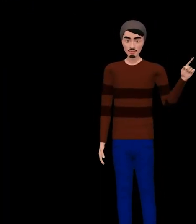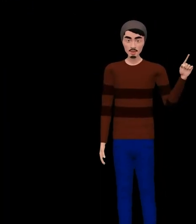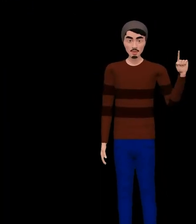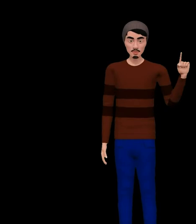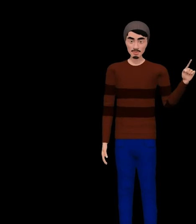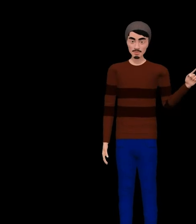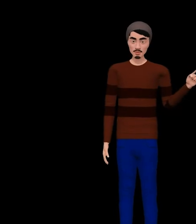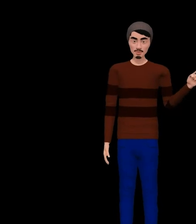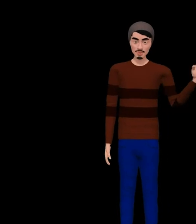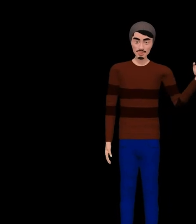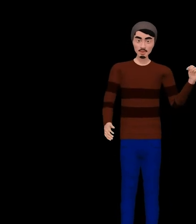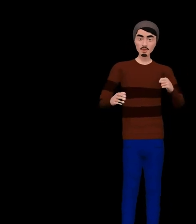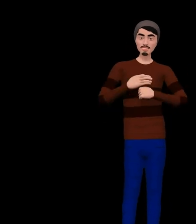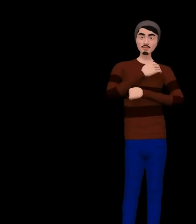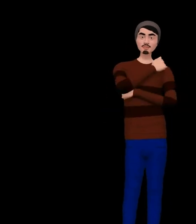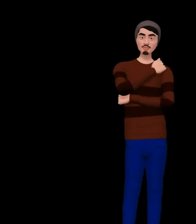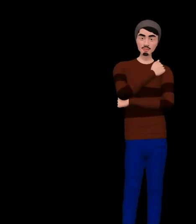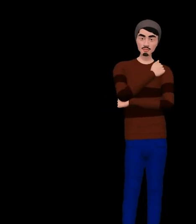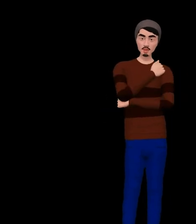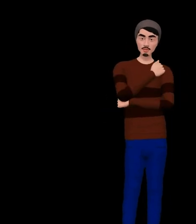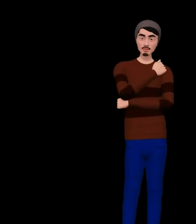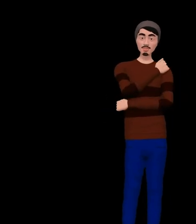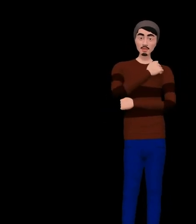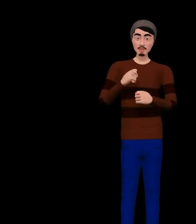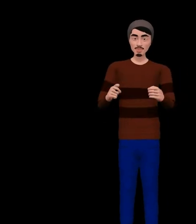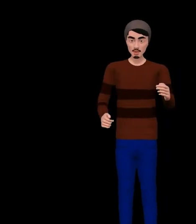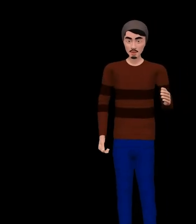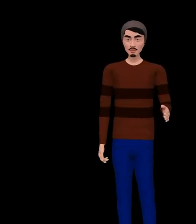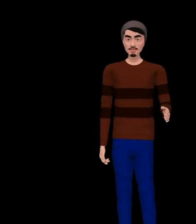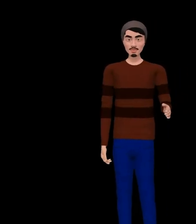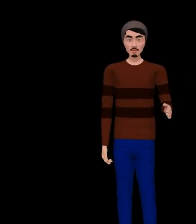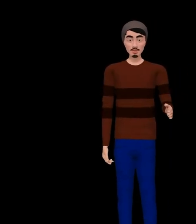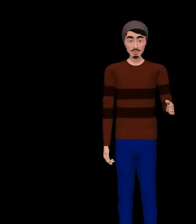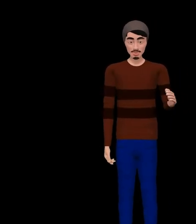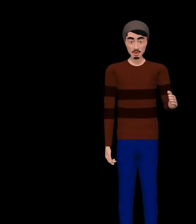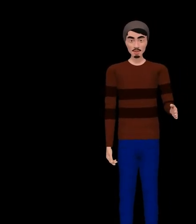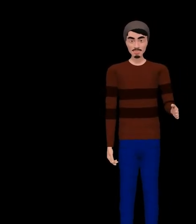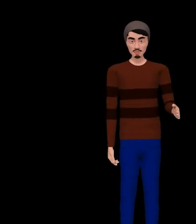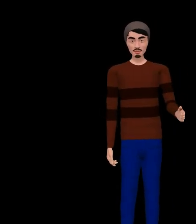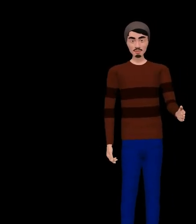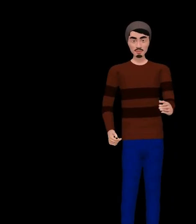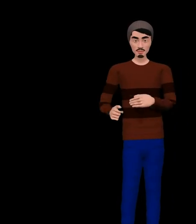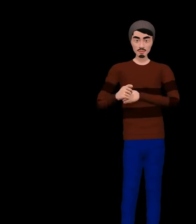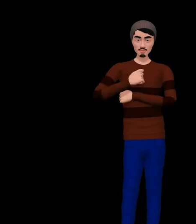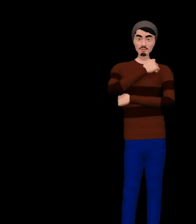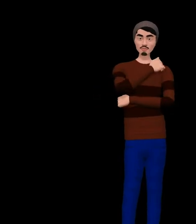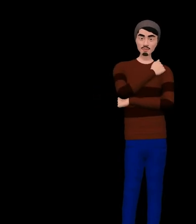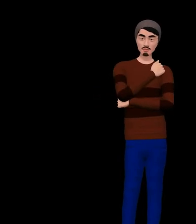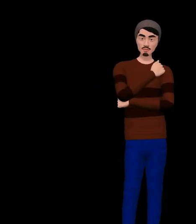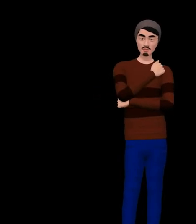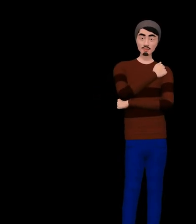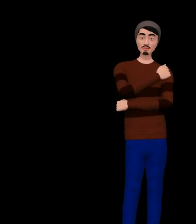Ecco qui la ricostruzione di questo nostro progenitore. Andiamo a scoprire chi era.